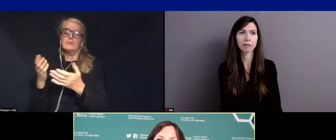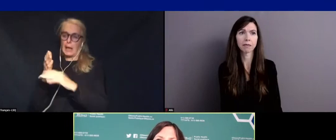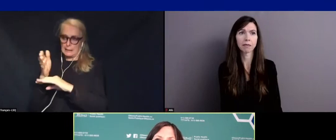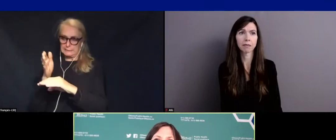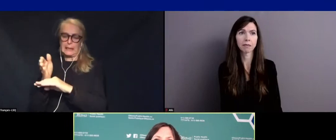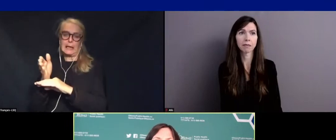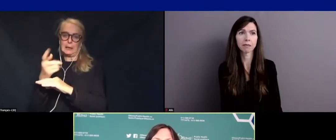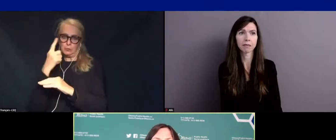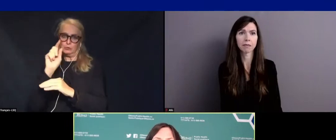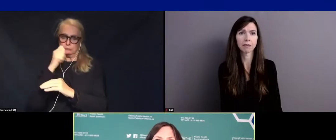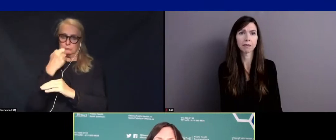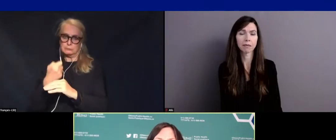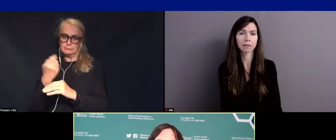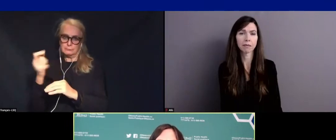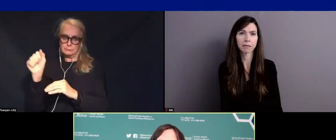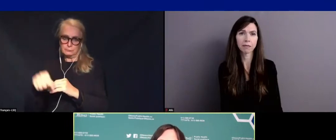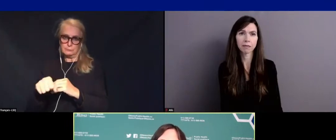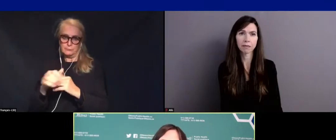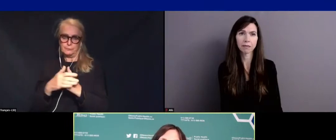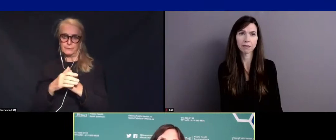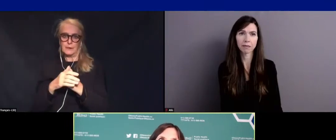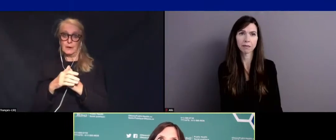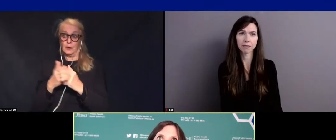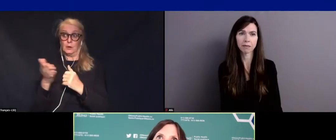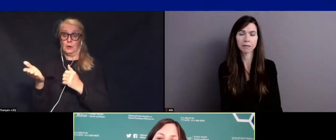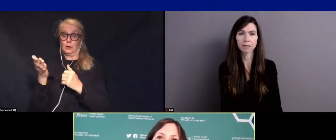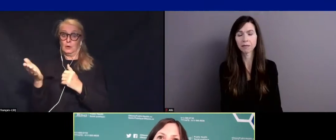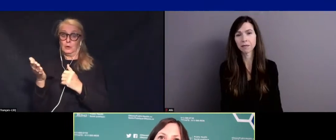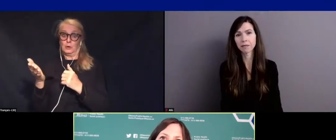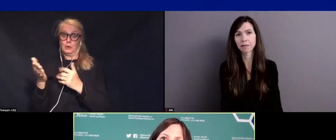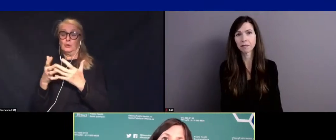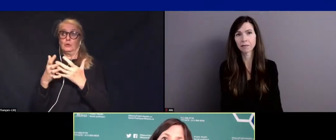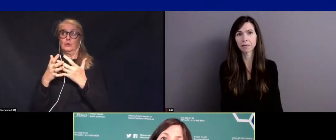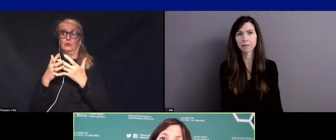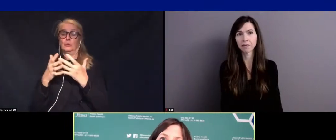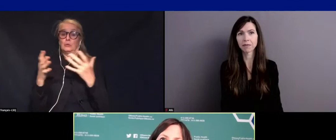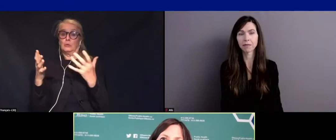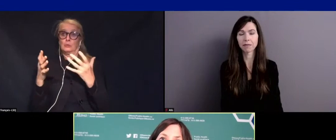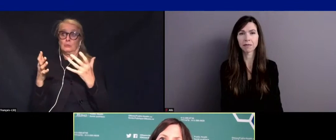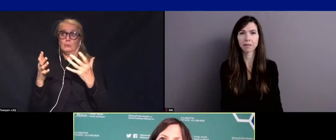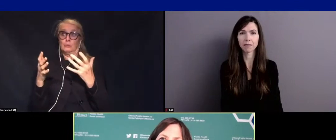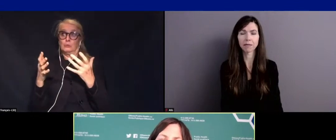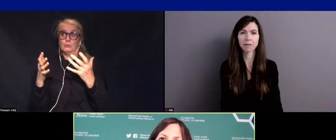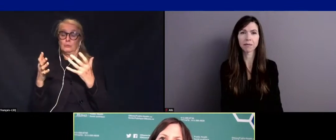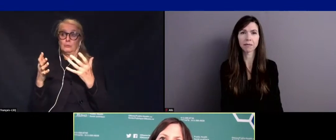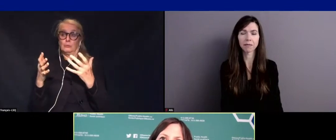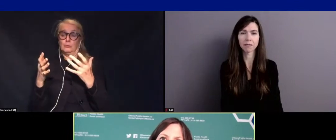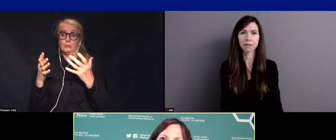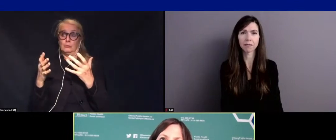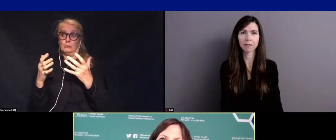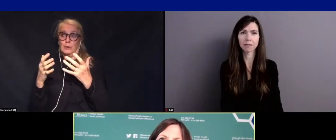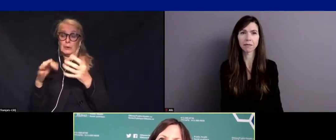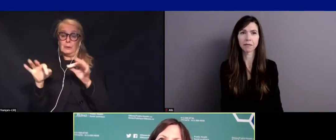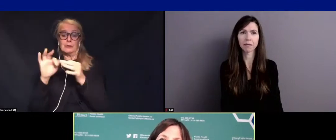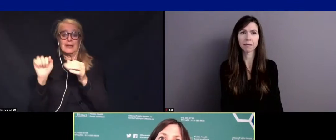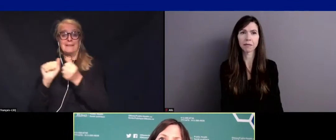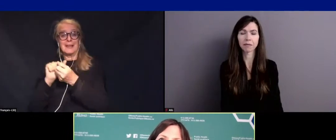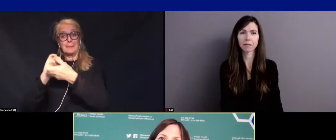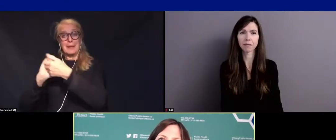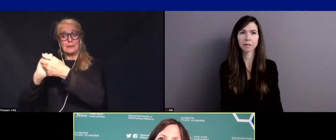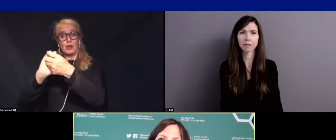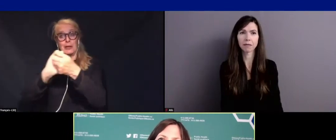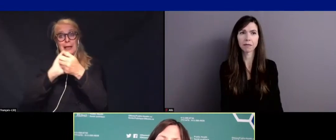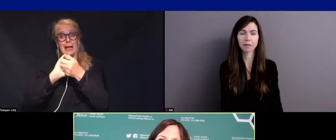ça, c'est une grande... c'est avec d'autres partenaires et